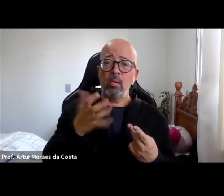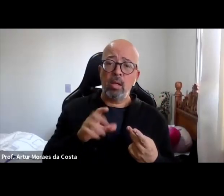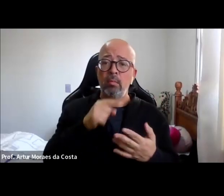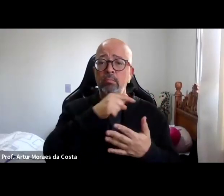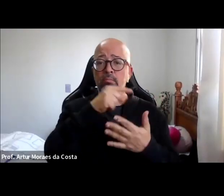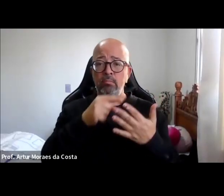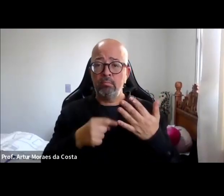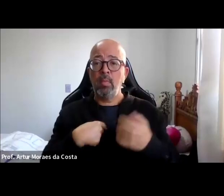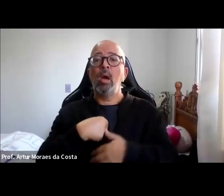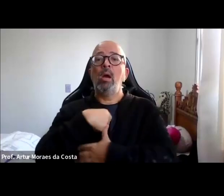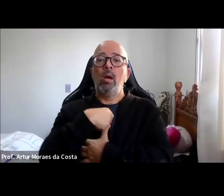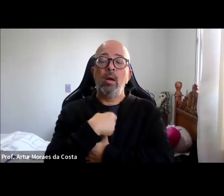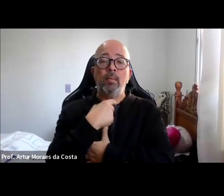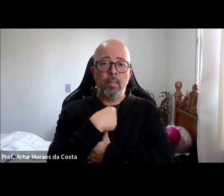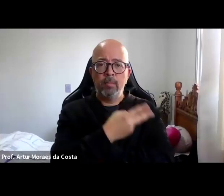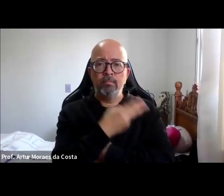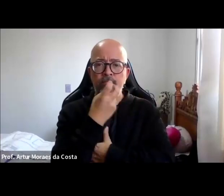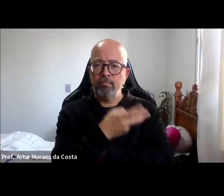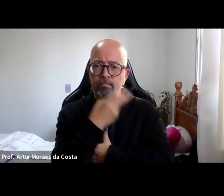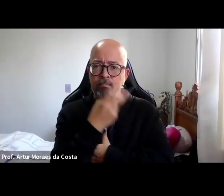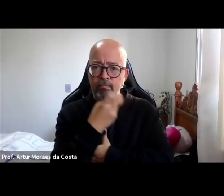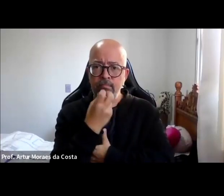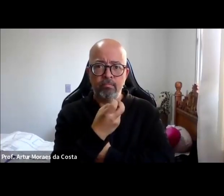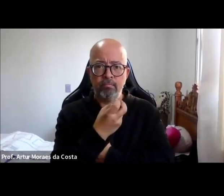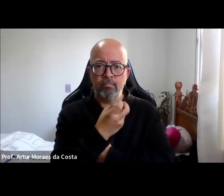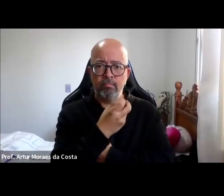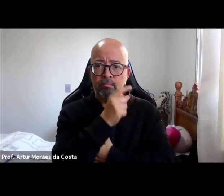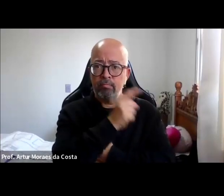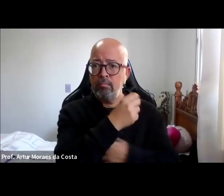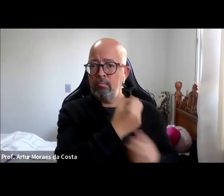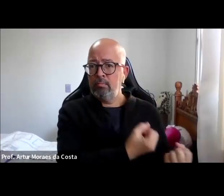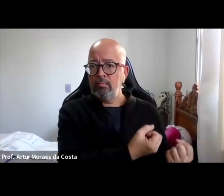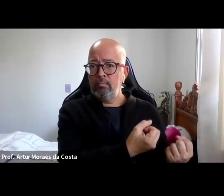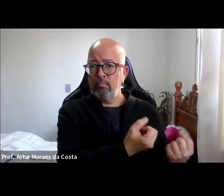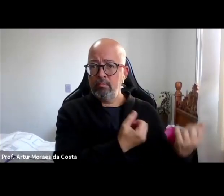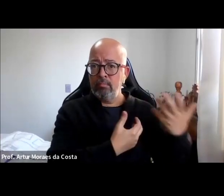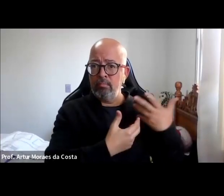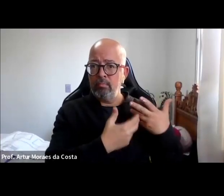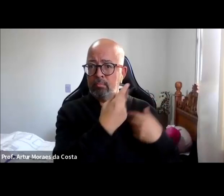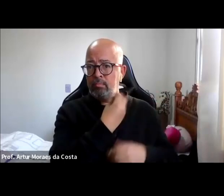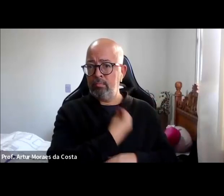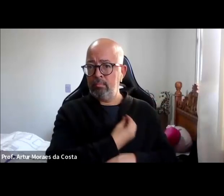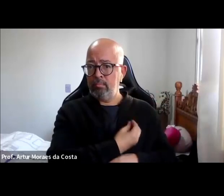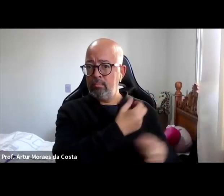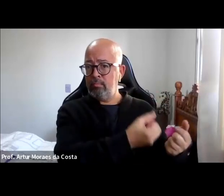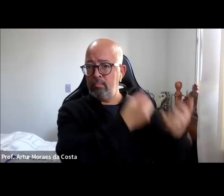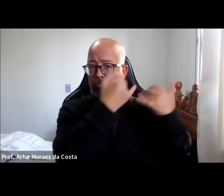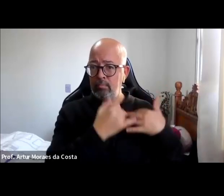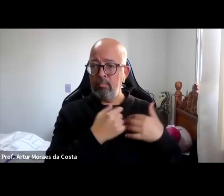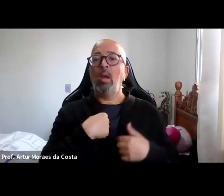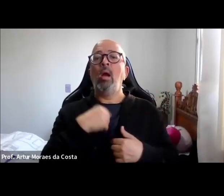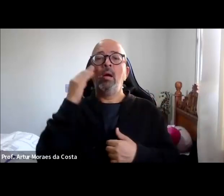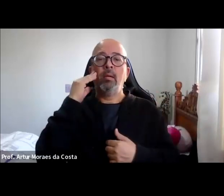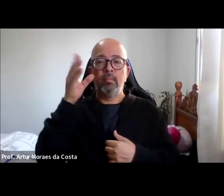a acompañar un no haya necesidad de esta prein interpretación este tiempo de